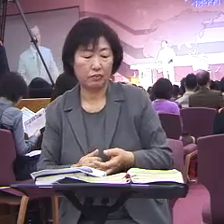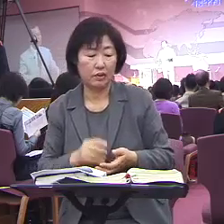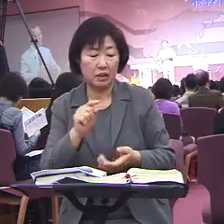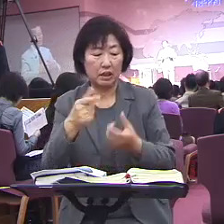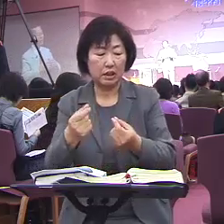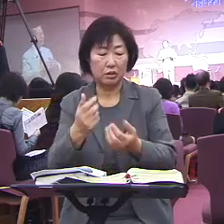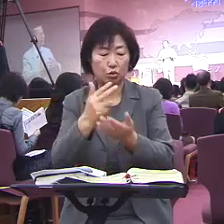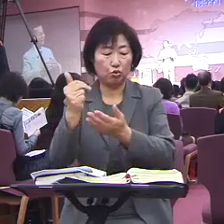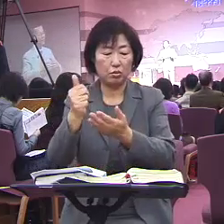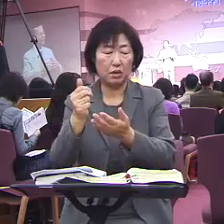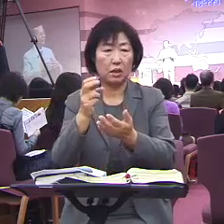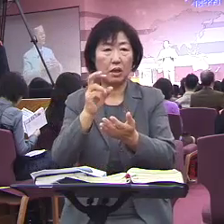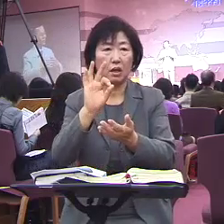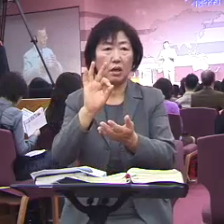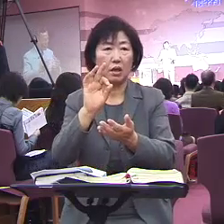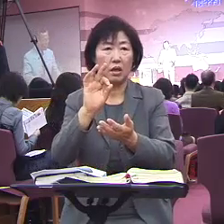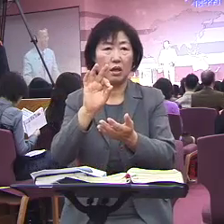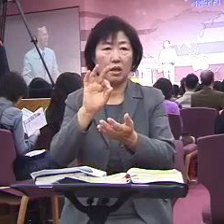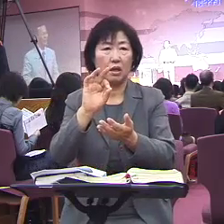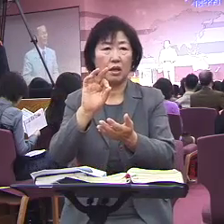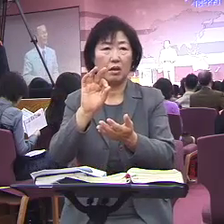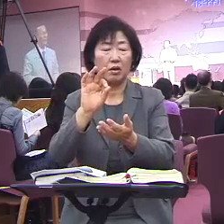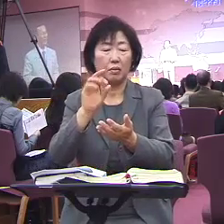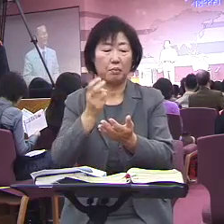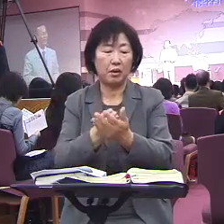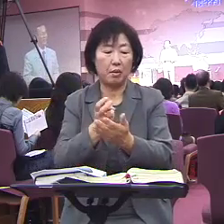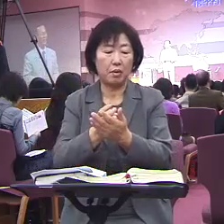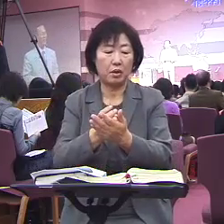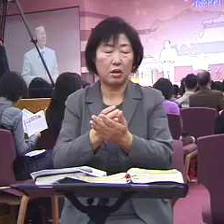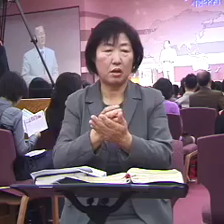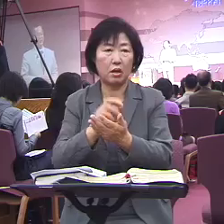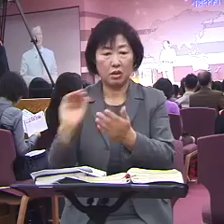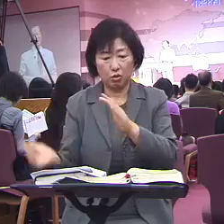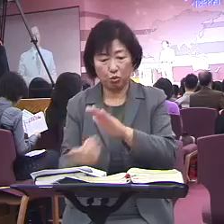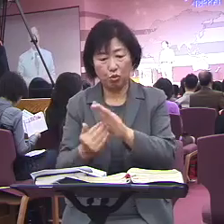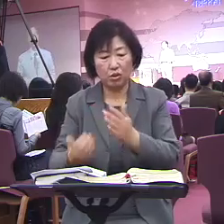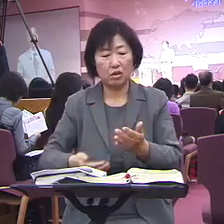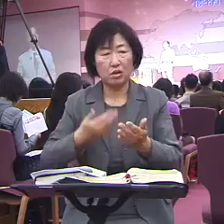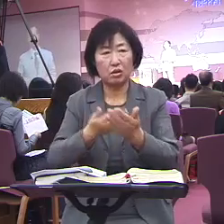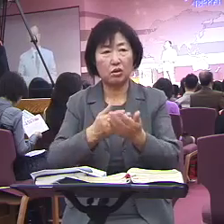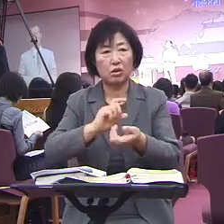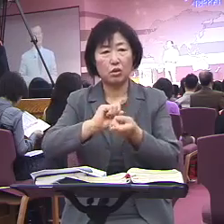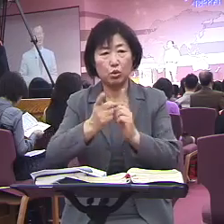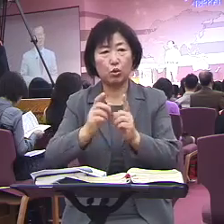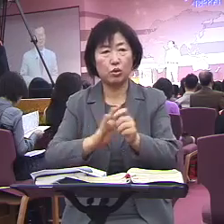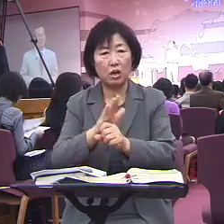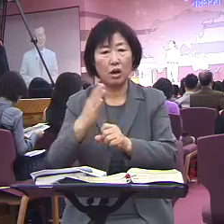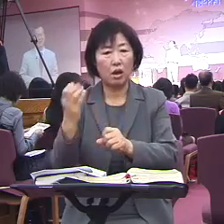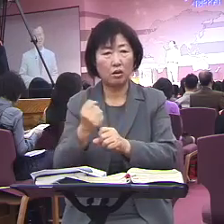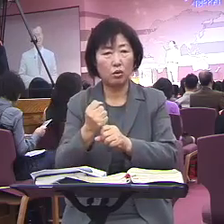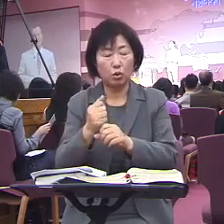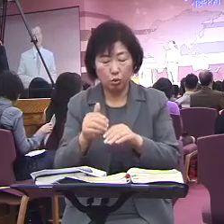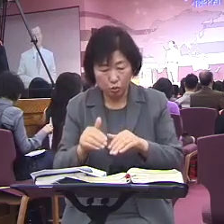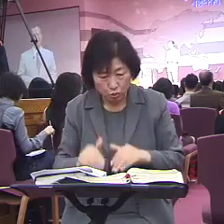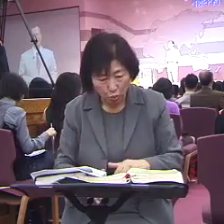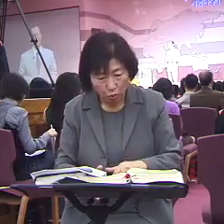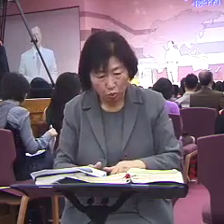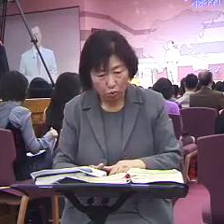이렇게 해서 주님의 계명을 우리가 이루어 드려야 됩니다. 서로 사랑으로 종로를 타는 것 추상적인 말씀